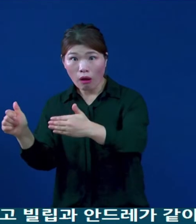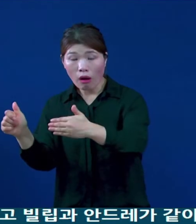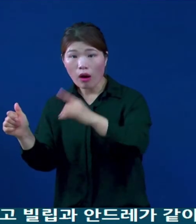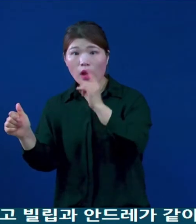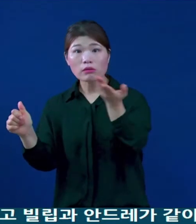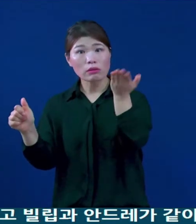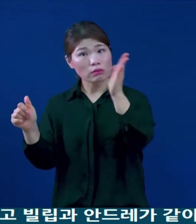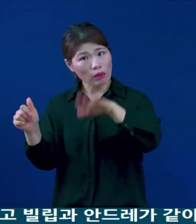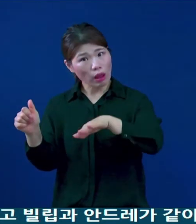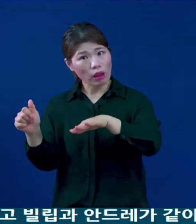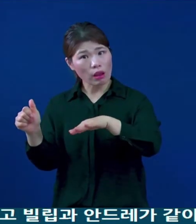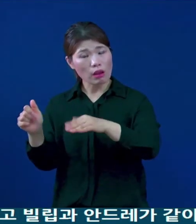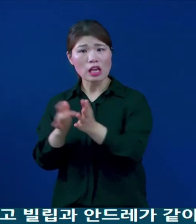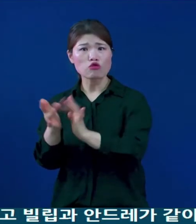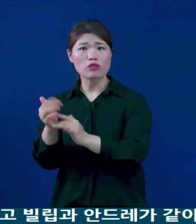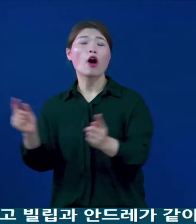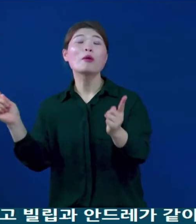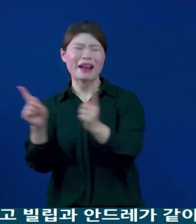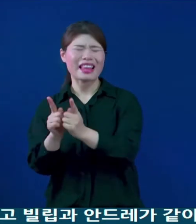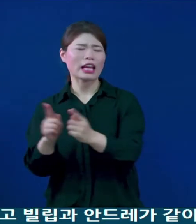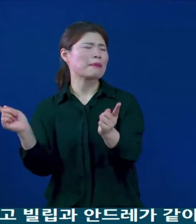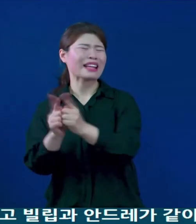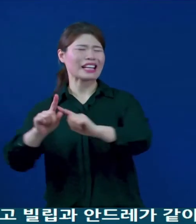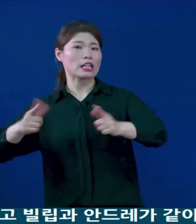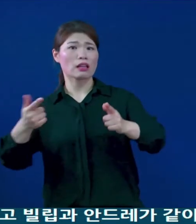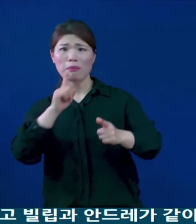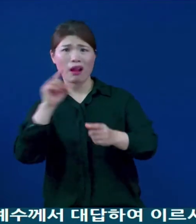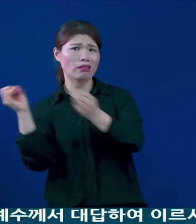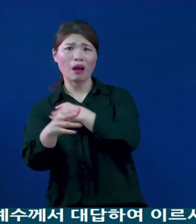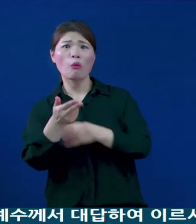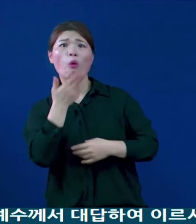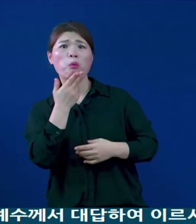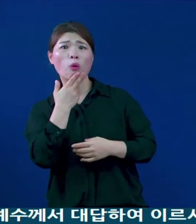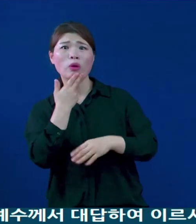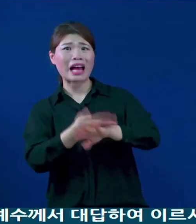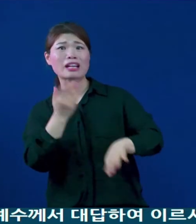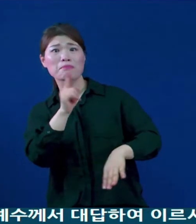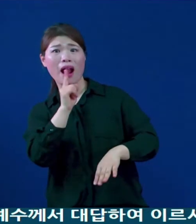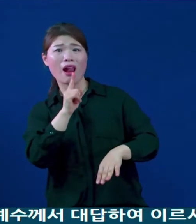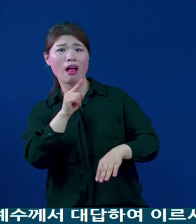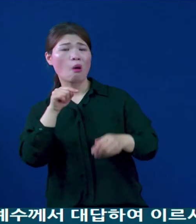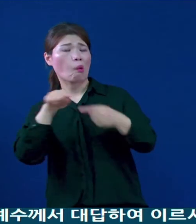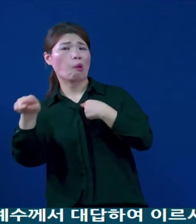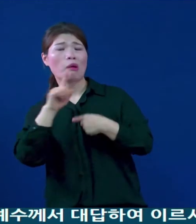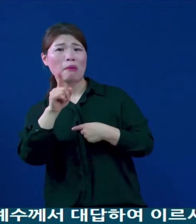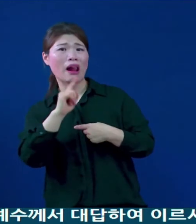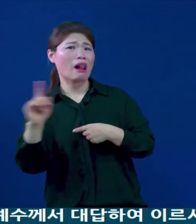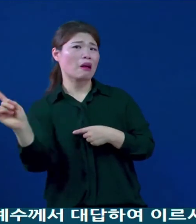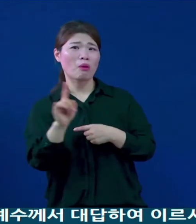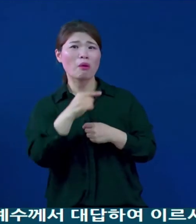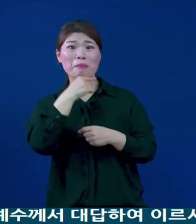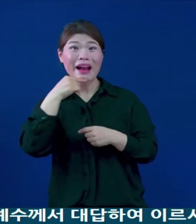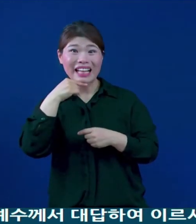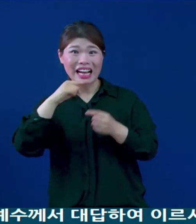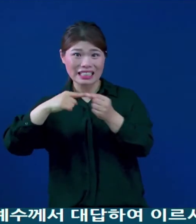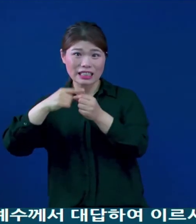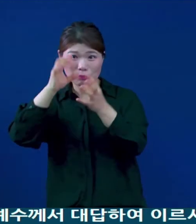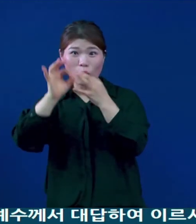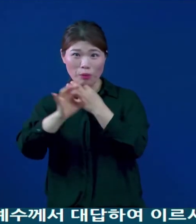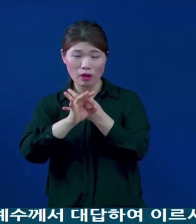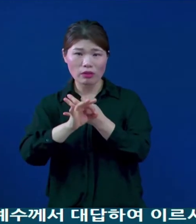답은 만나겠다 안 만나겠다로 답을 해주셔야 되는데 답이 조금 빗나가고 있습니다. 빨간 글씨 다시 보시면